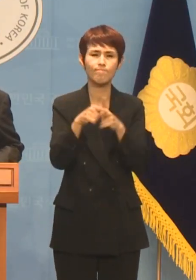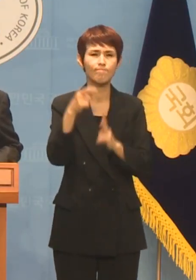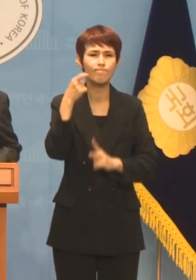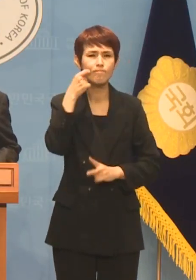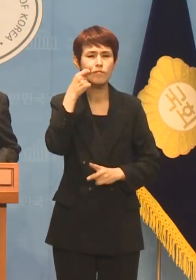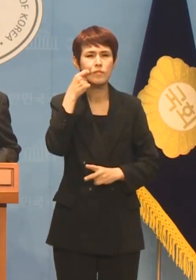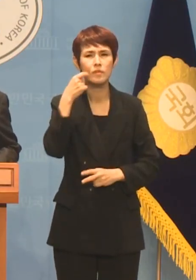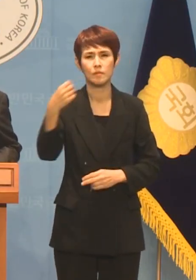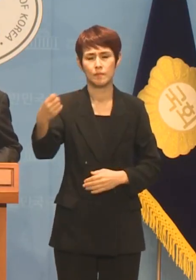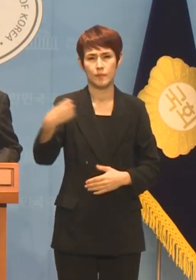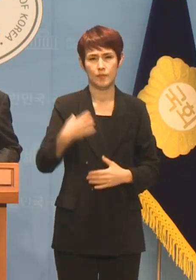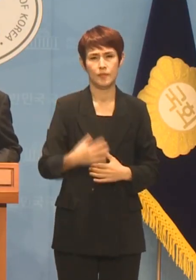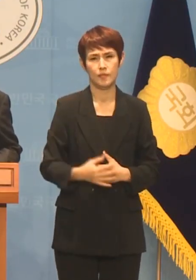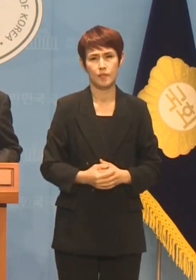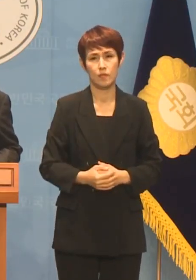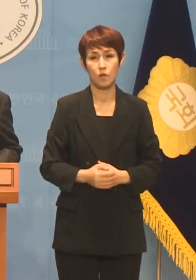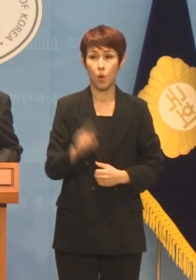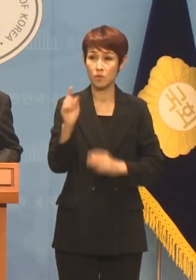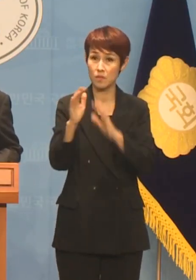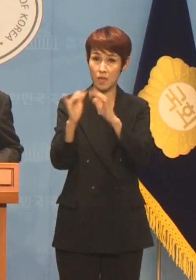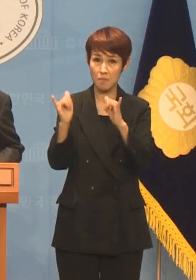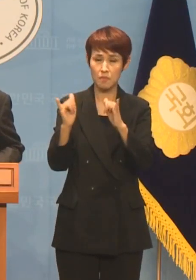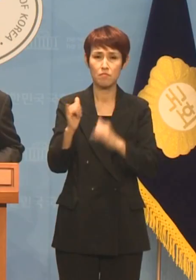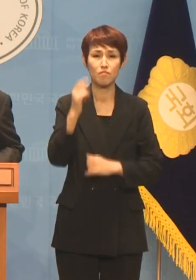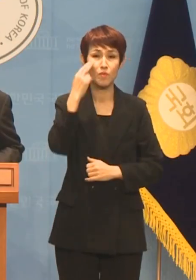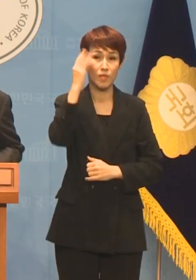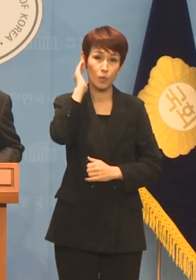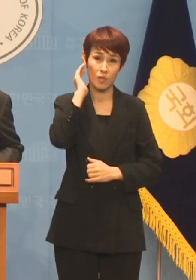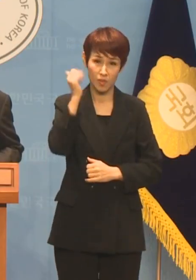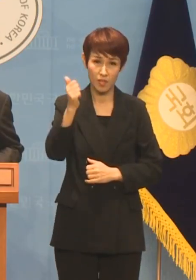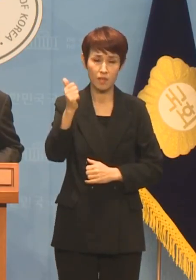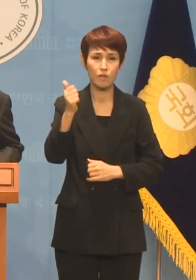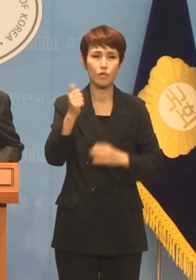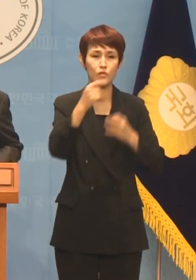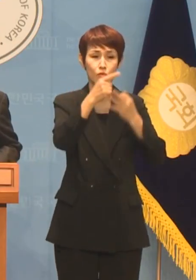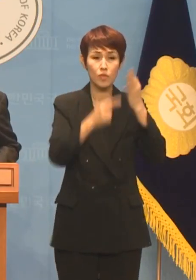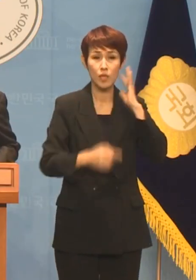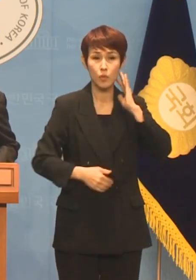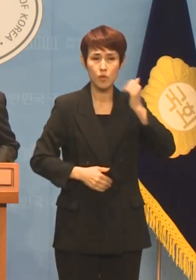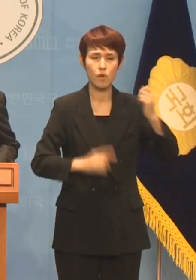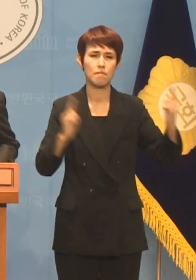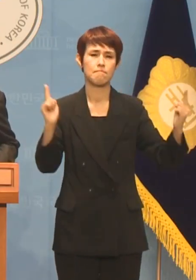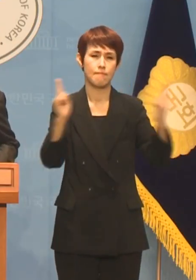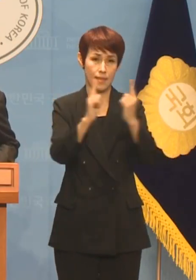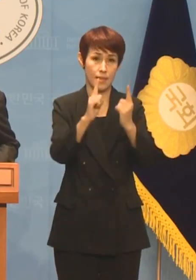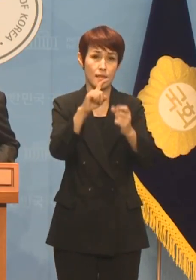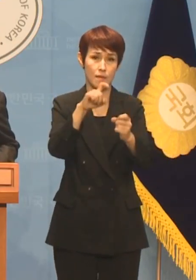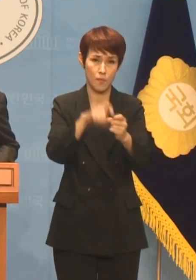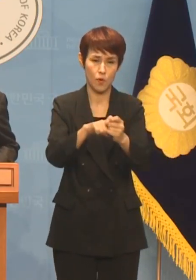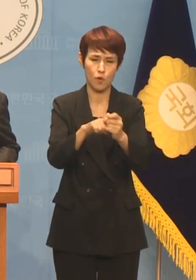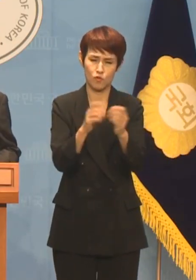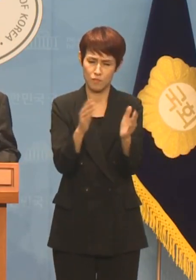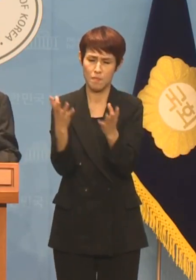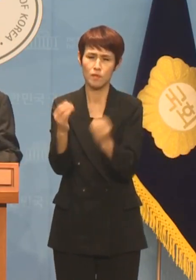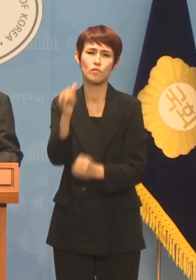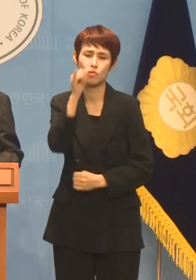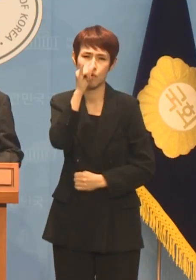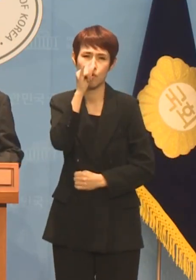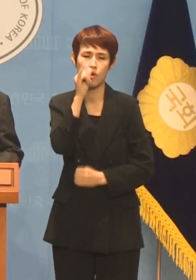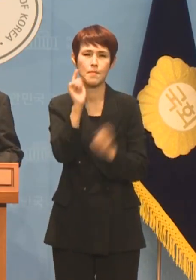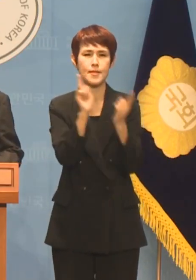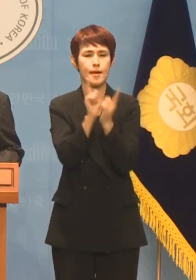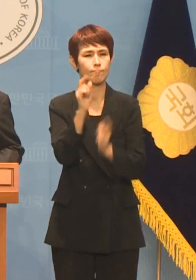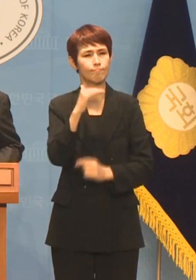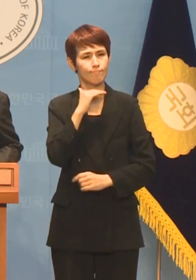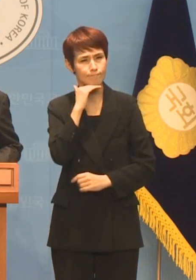못하겠다라는 반응을 보였고, 어떤 인사는 트럼프 대통령이 윤석열 대통령과의 만남을 위해 많은 준비를 했었고 만남을